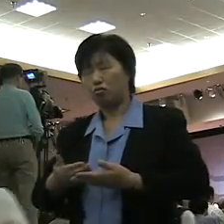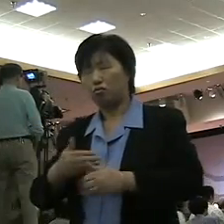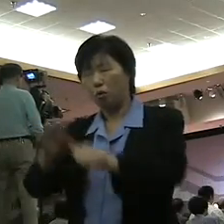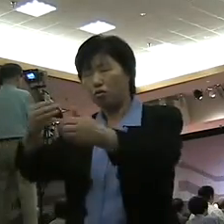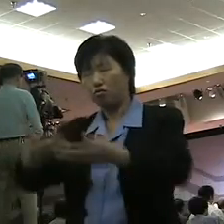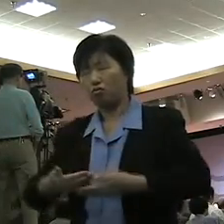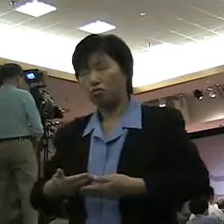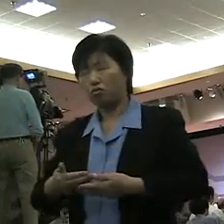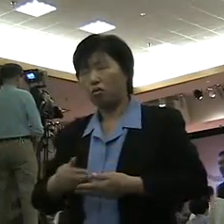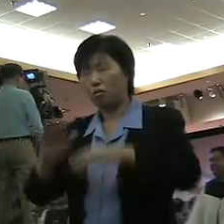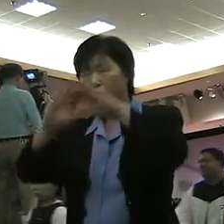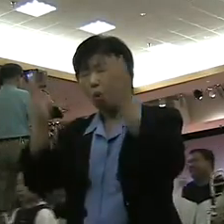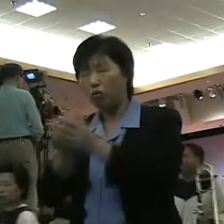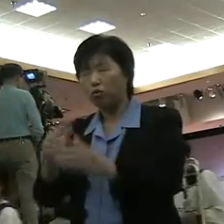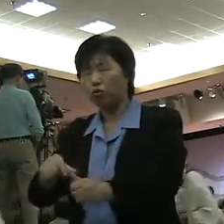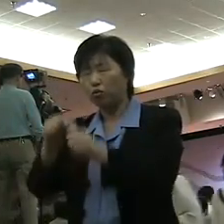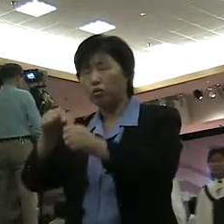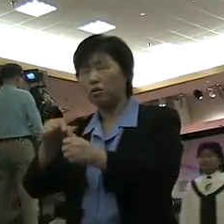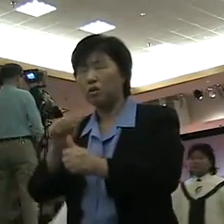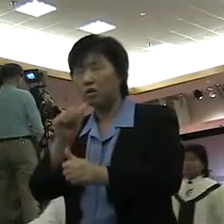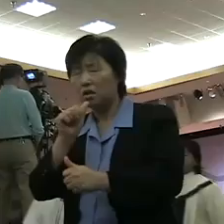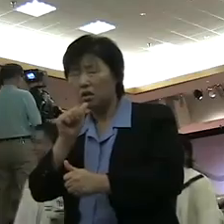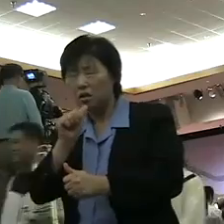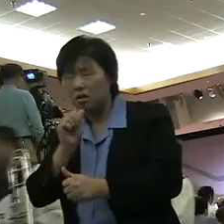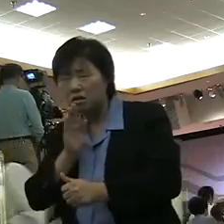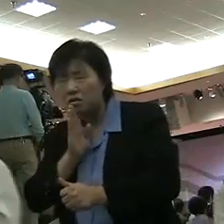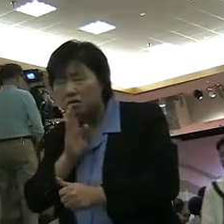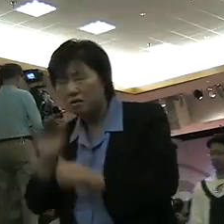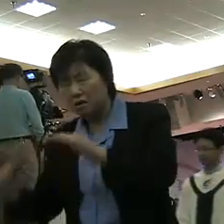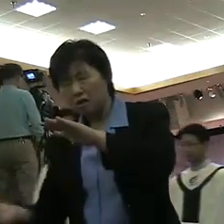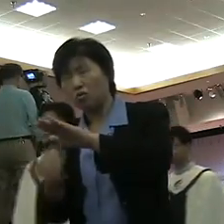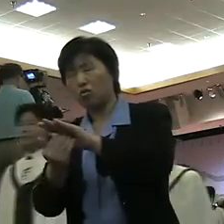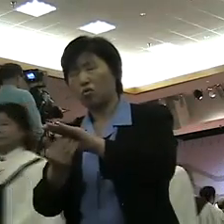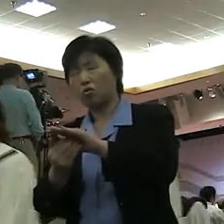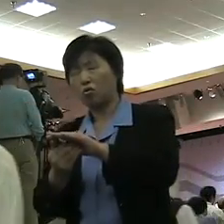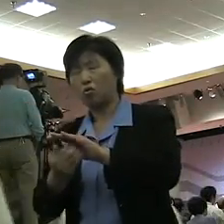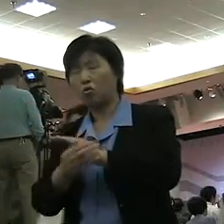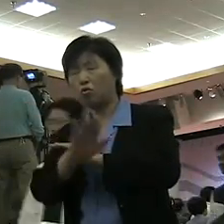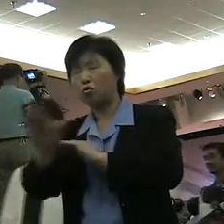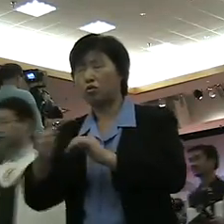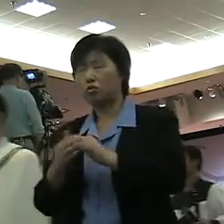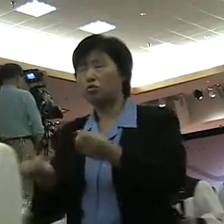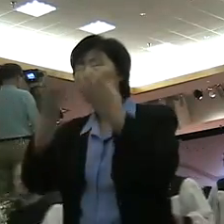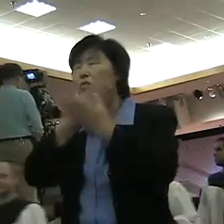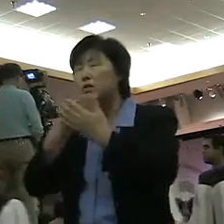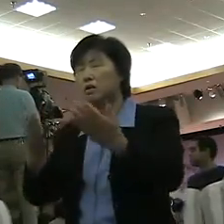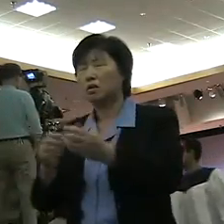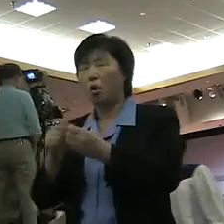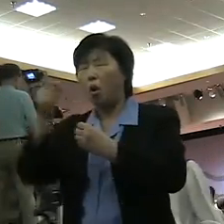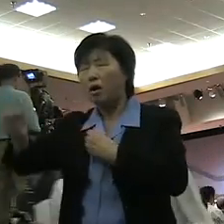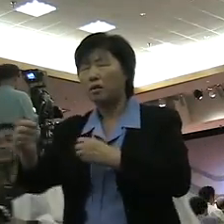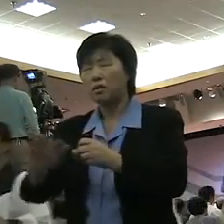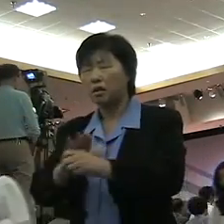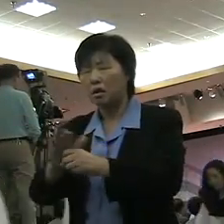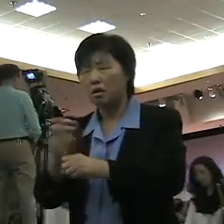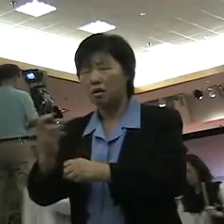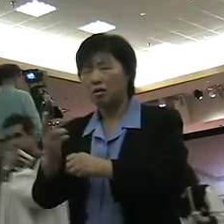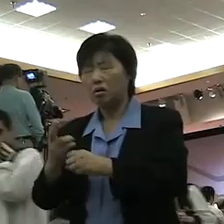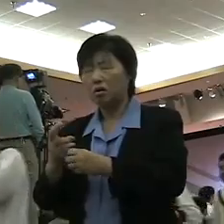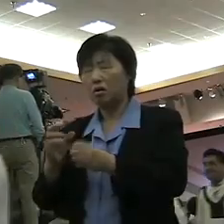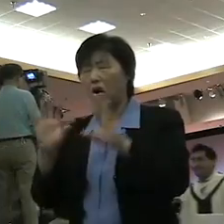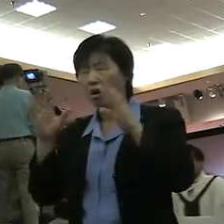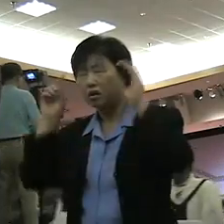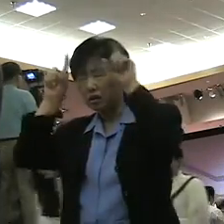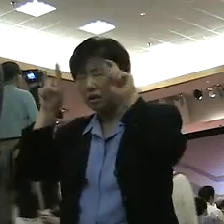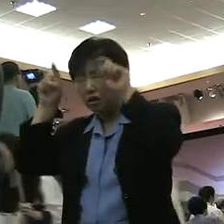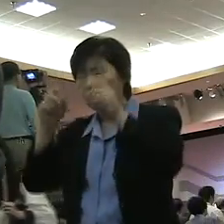계획을 기억하고 이루고 우리를 축복해 주신 하나님의 영원하신 사랑하신 이 어린 양 예수